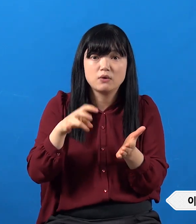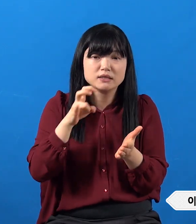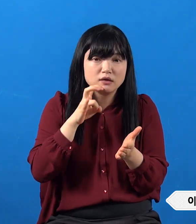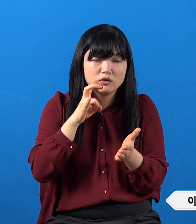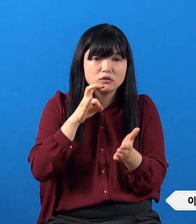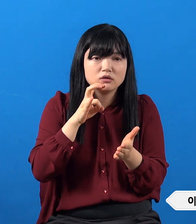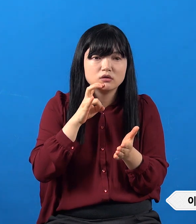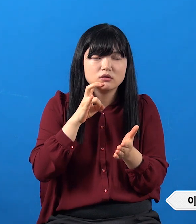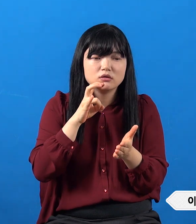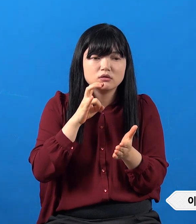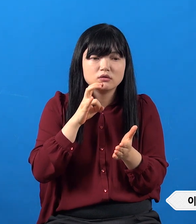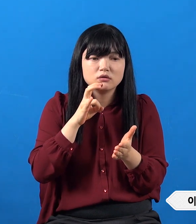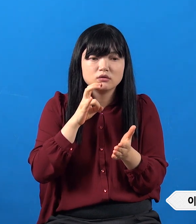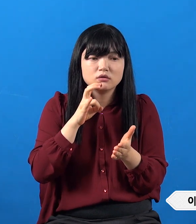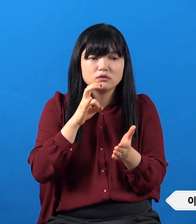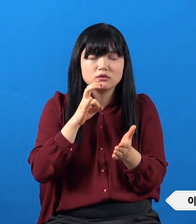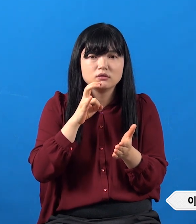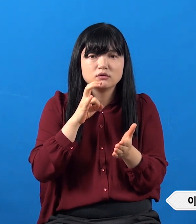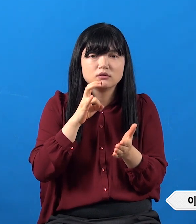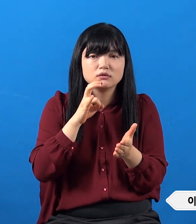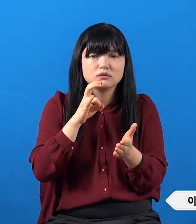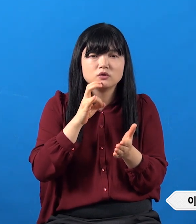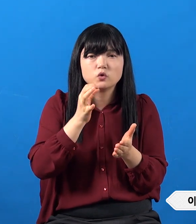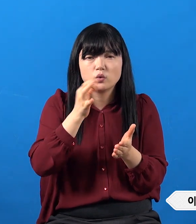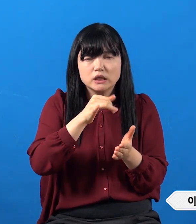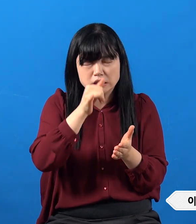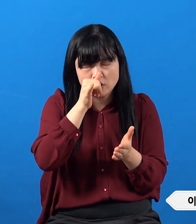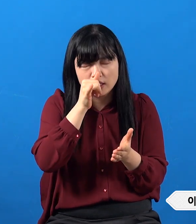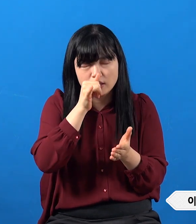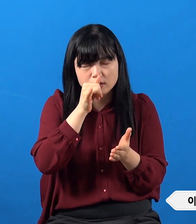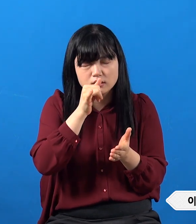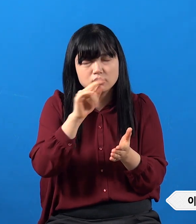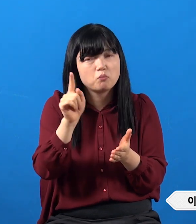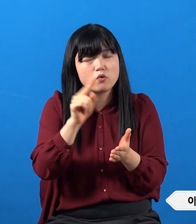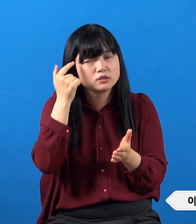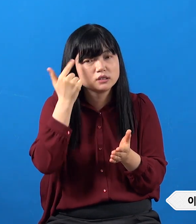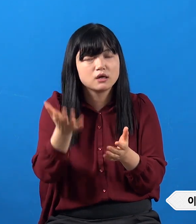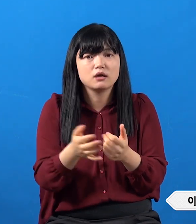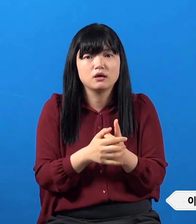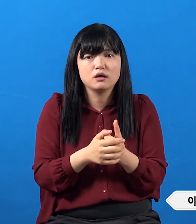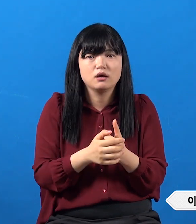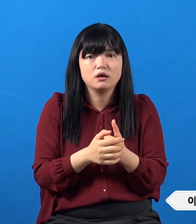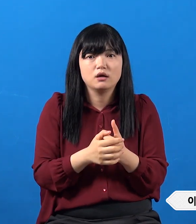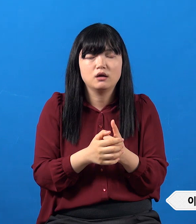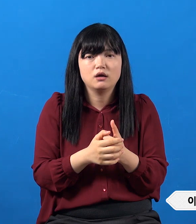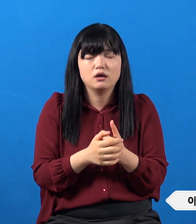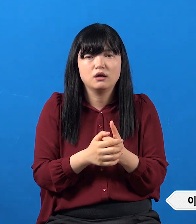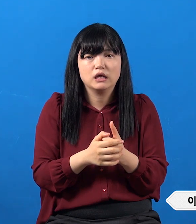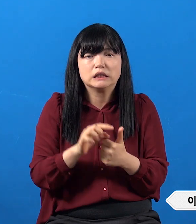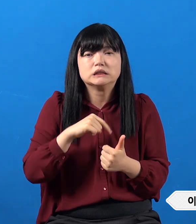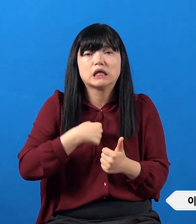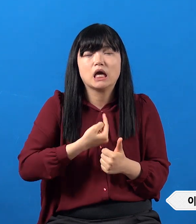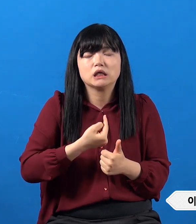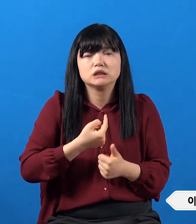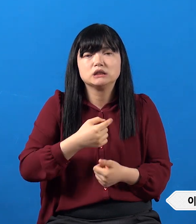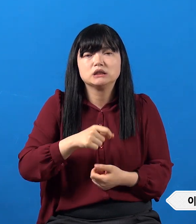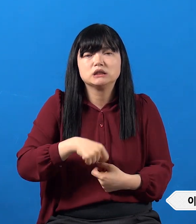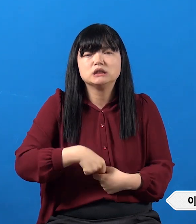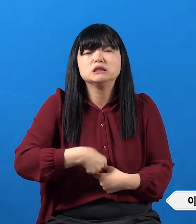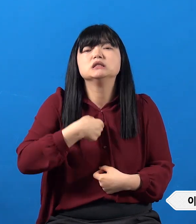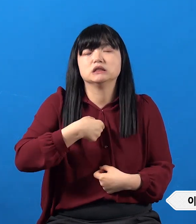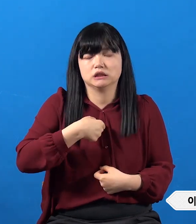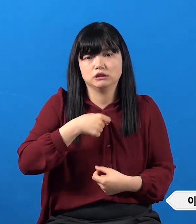비교적 회개가 용이할 수 있었던 이유는 뭐라고 생각하십니까? 그 핵심은 자기의의